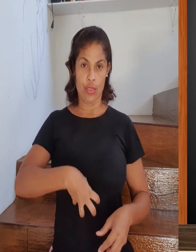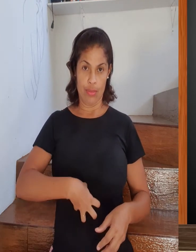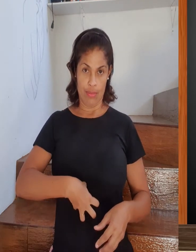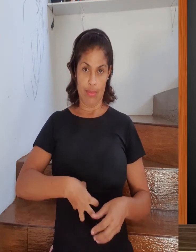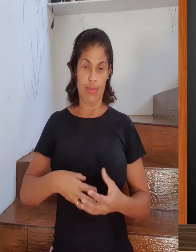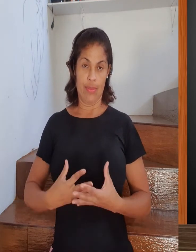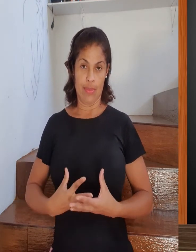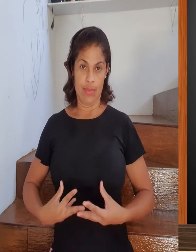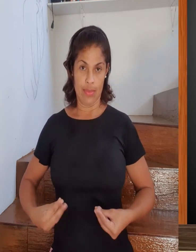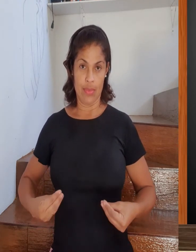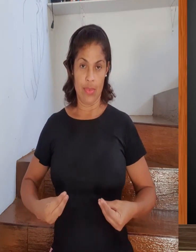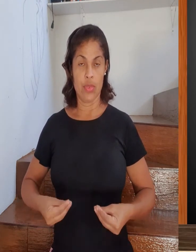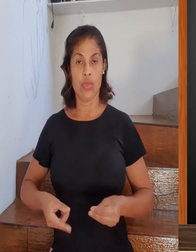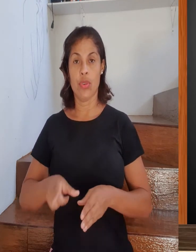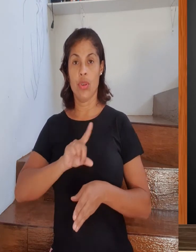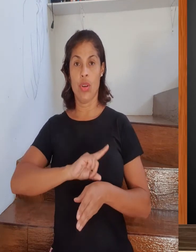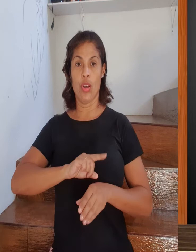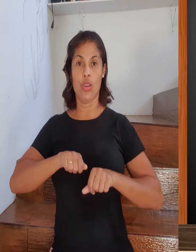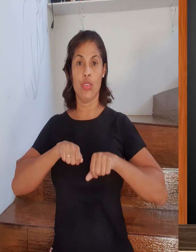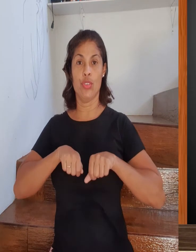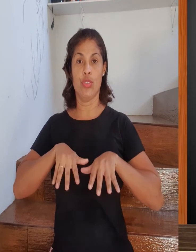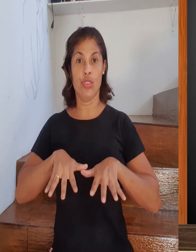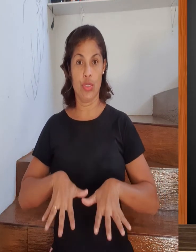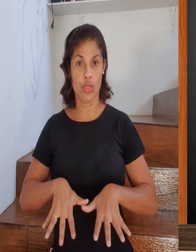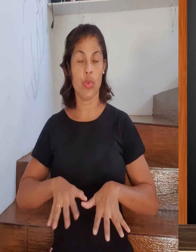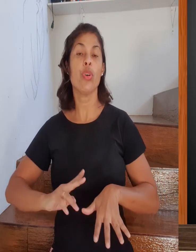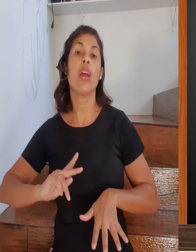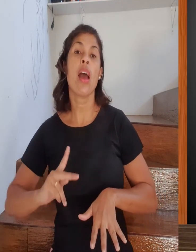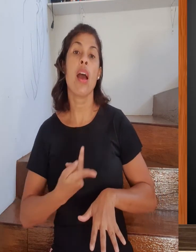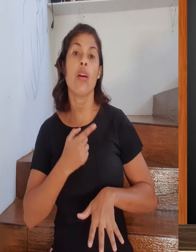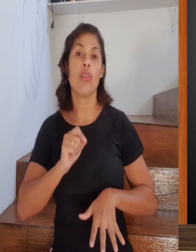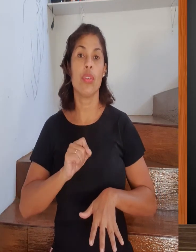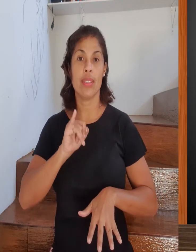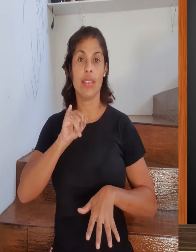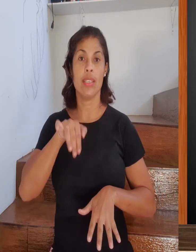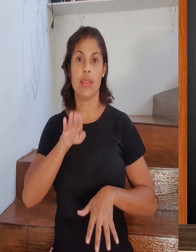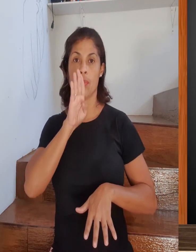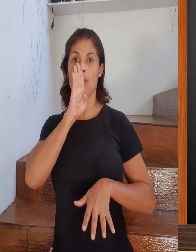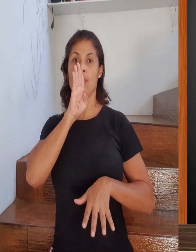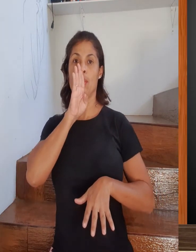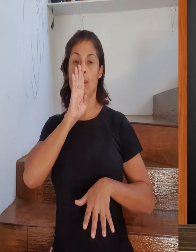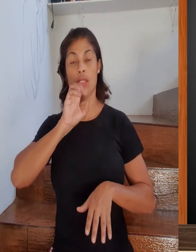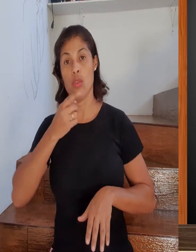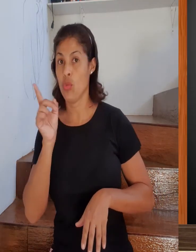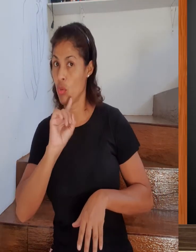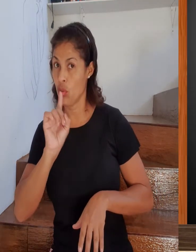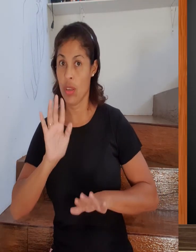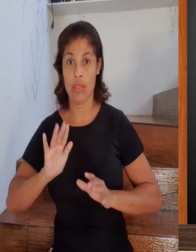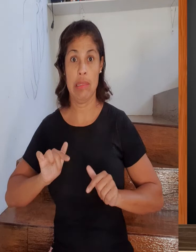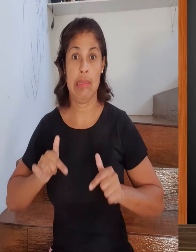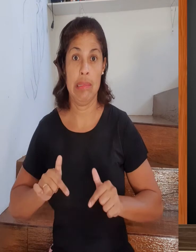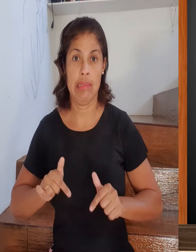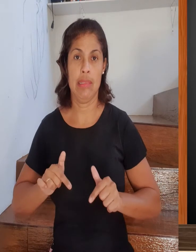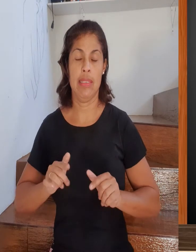trato gastrointestinal e antes de serem distribuídas, elas sofrem inativação ou não, ou até